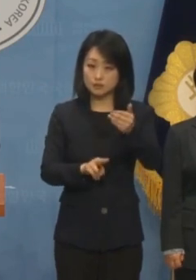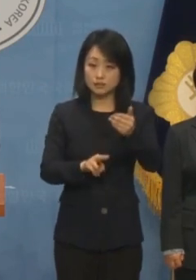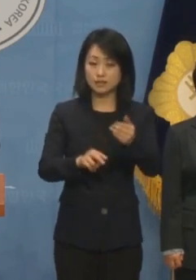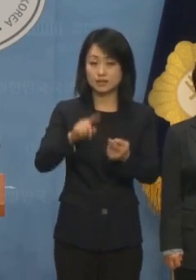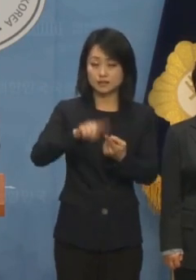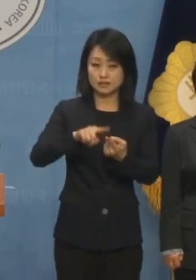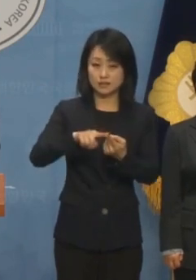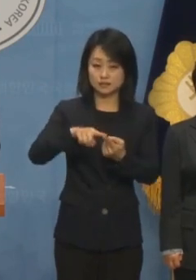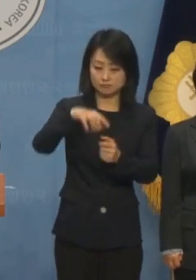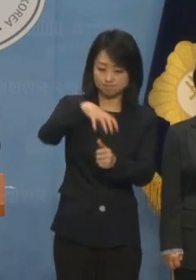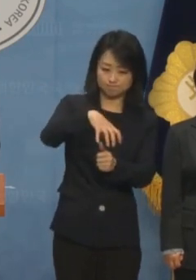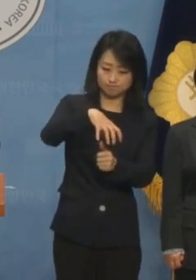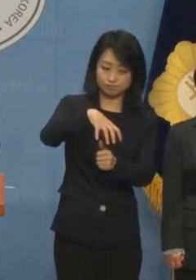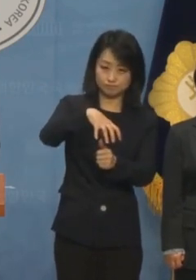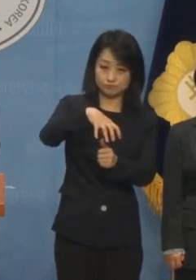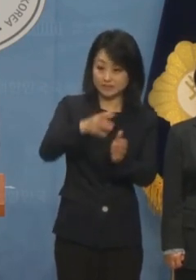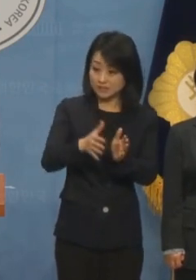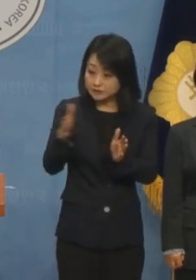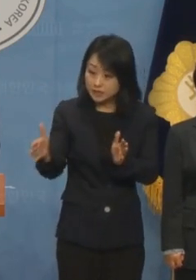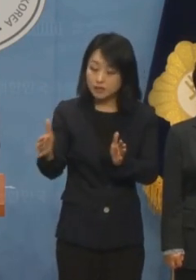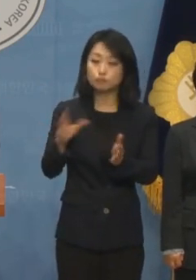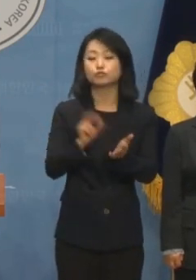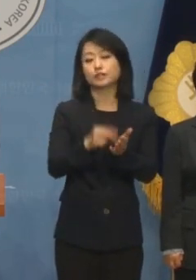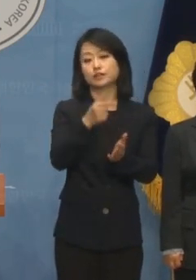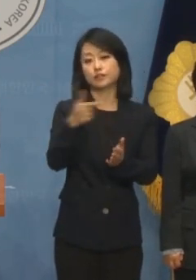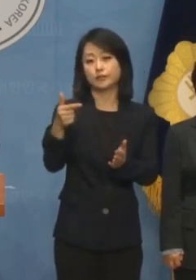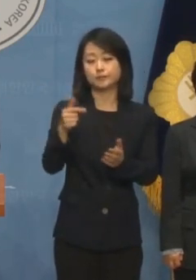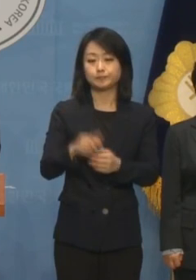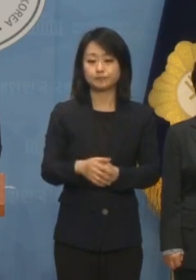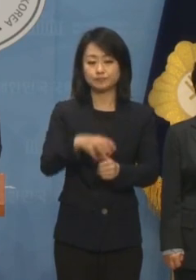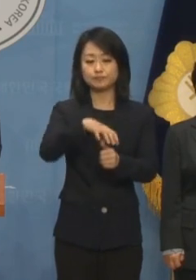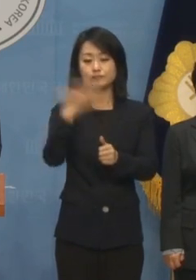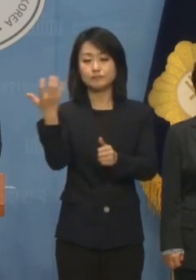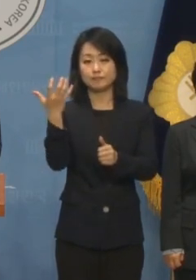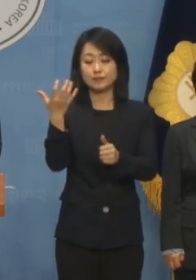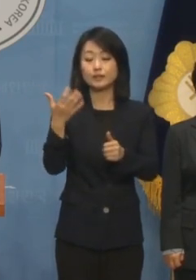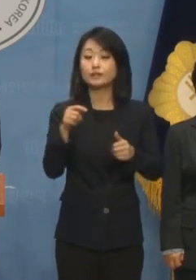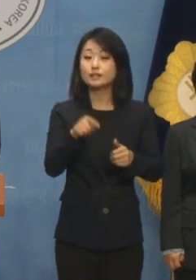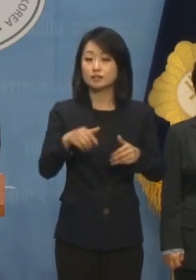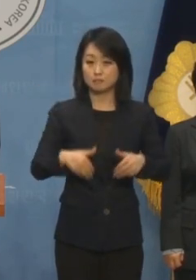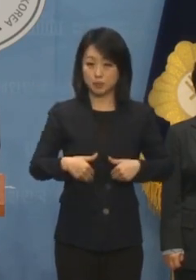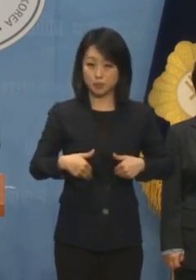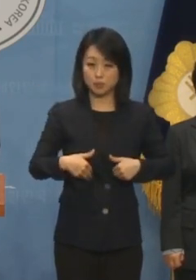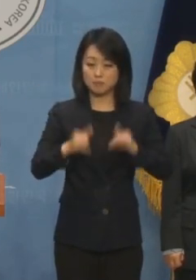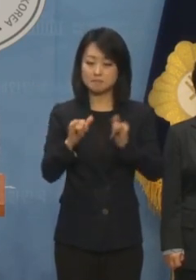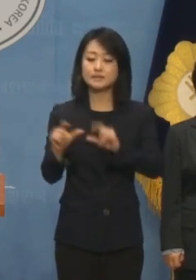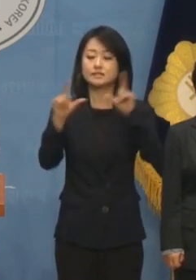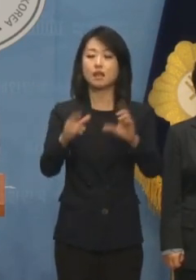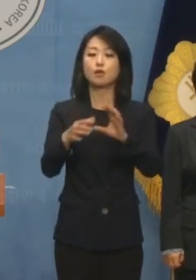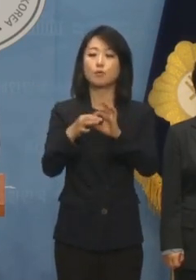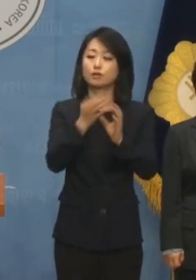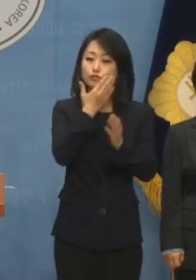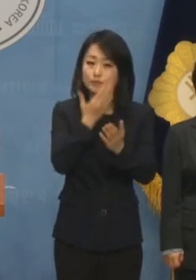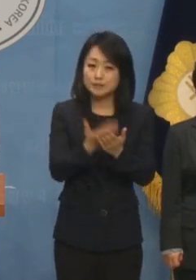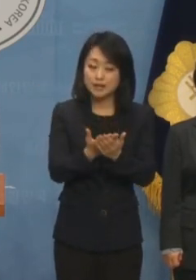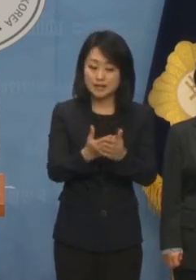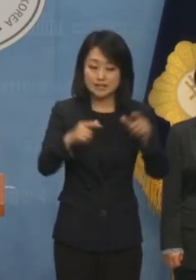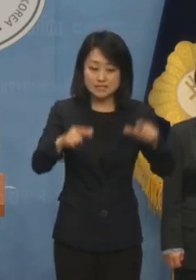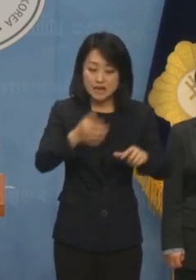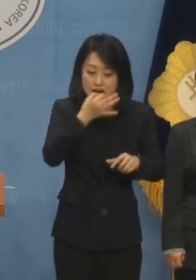발전에 역행하는 것입니다. 토지거래 허가구역 해제는 정치의 문제가 아니라 민생의 문제입니다.